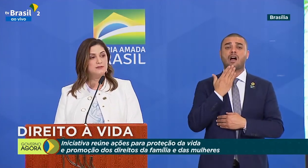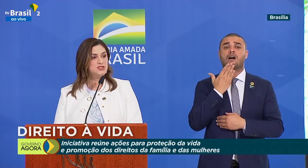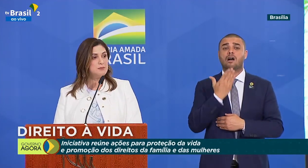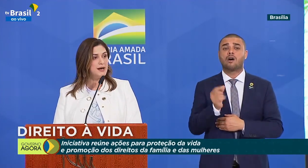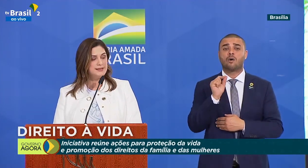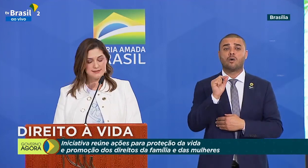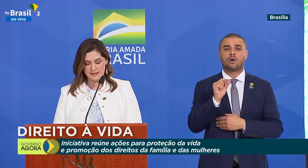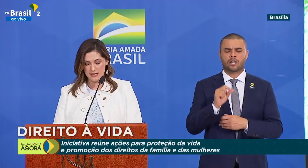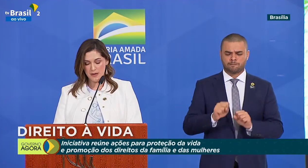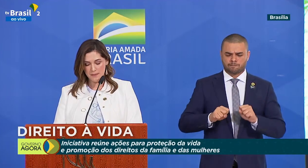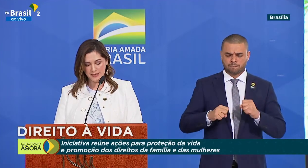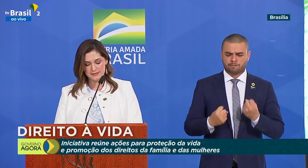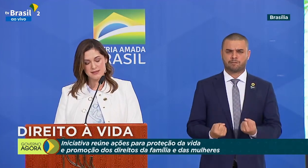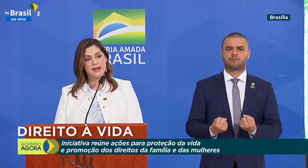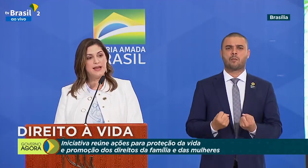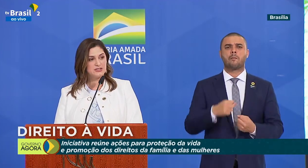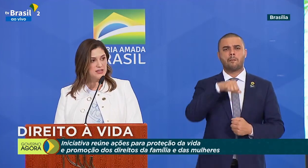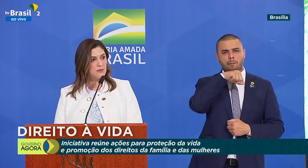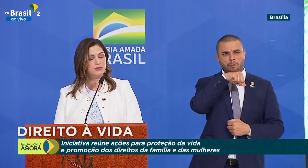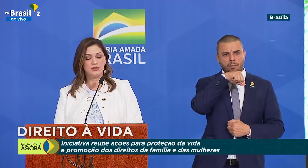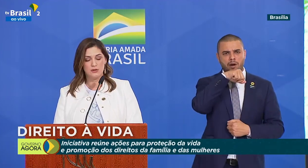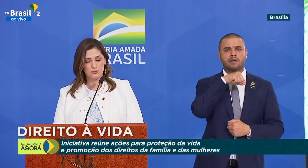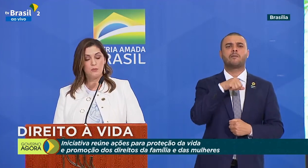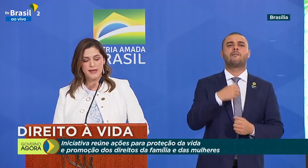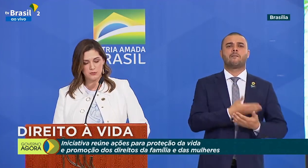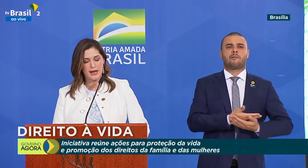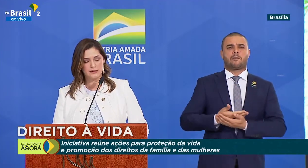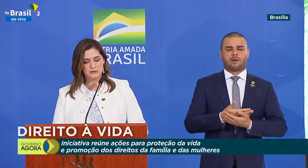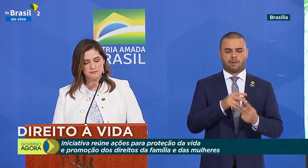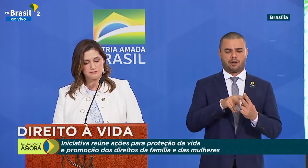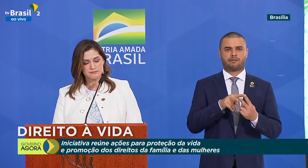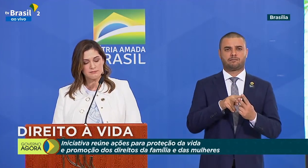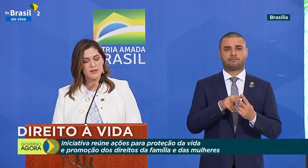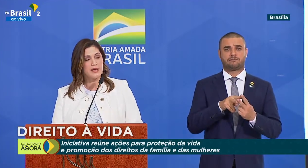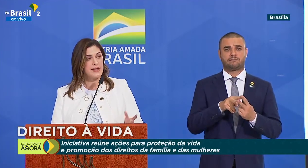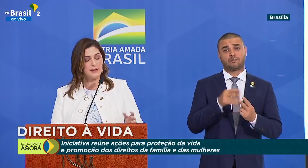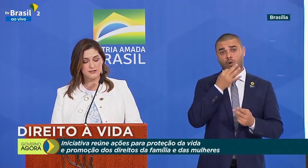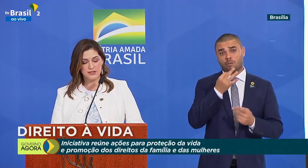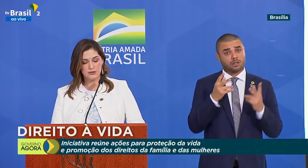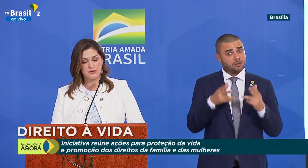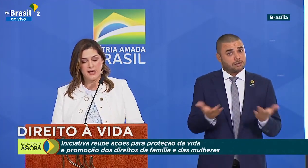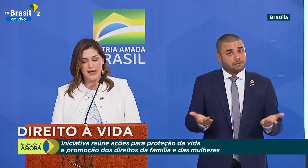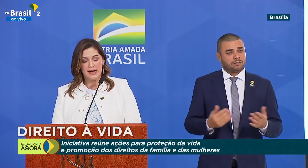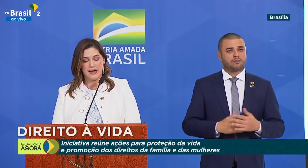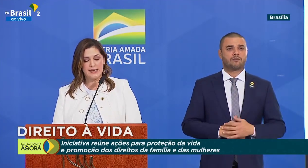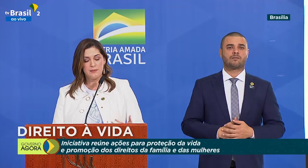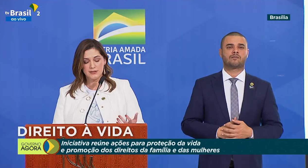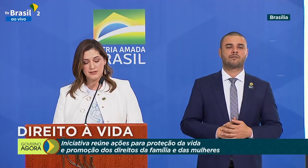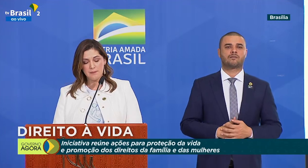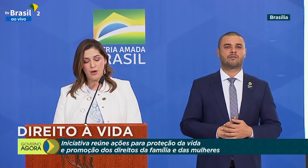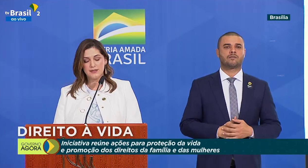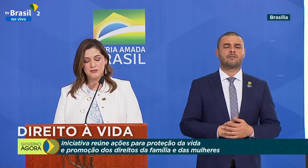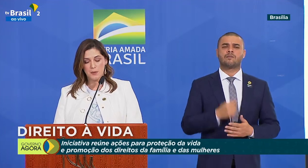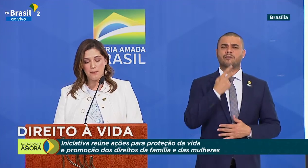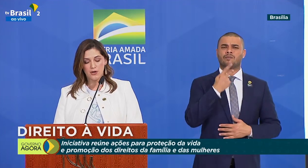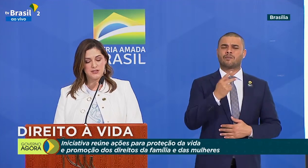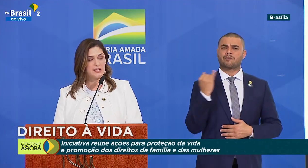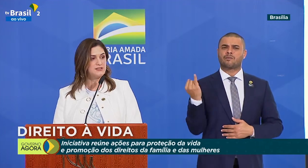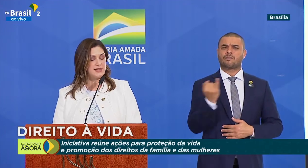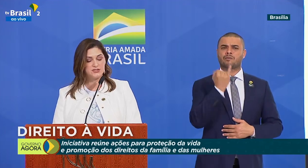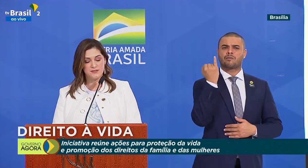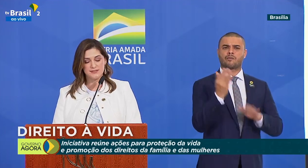Preservação de mães e bebês se estamos do mesmo lado eu e aqui mais